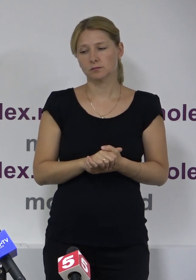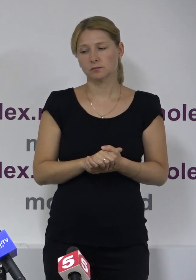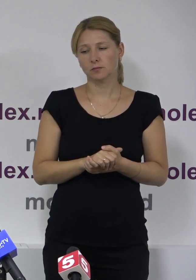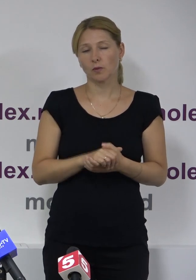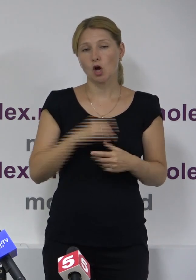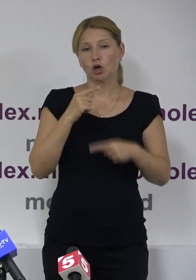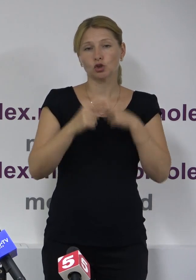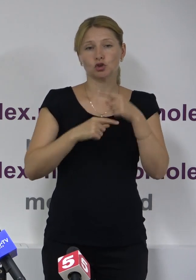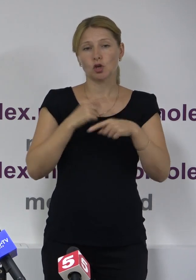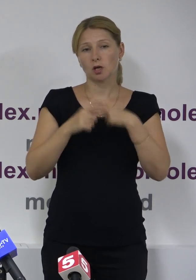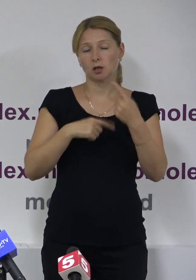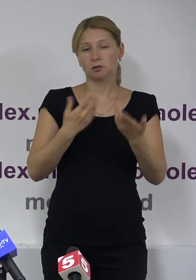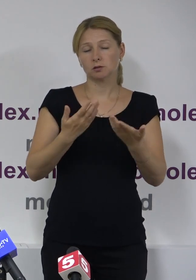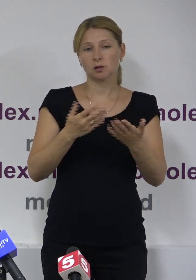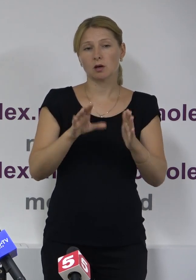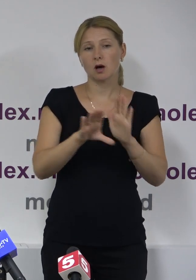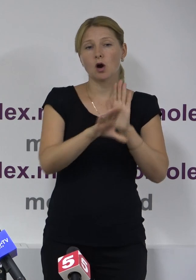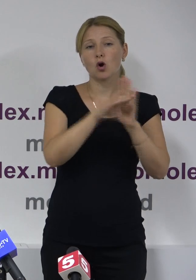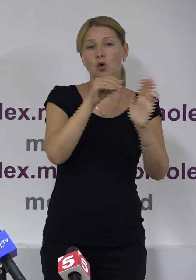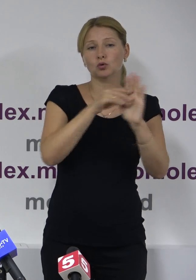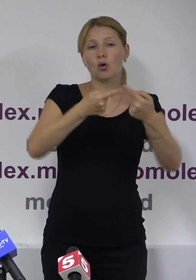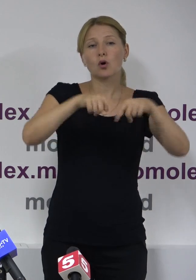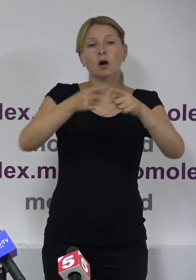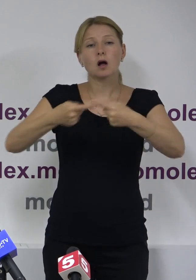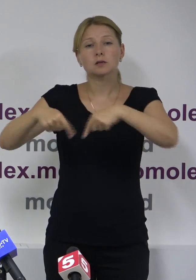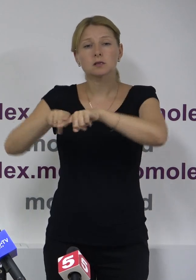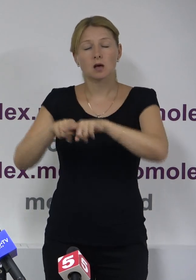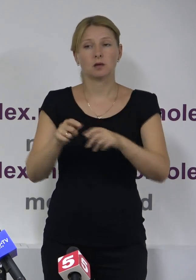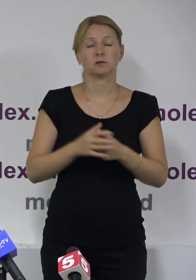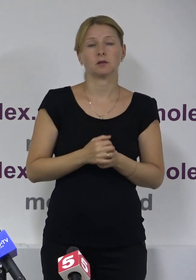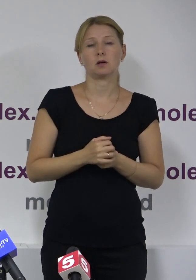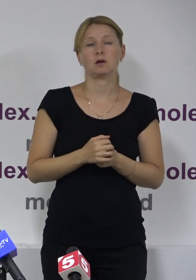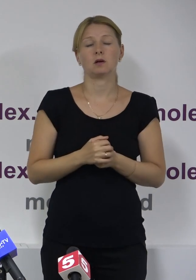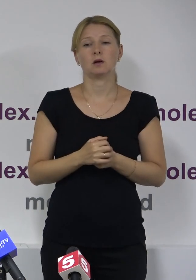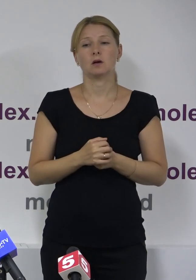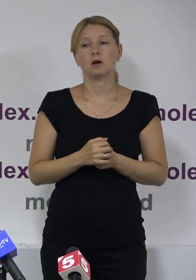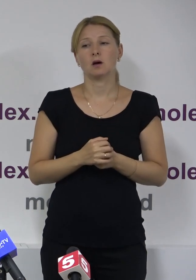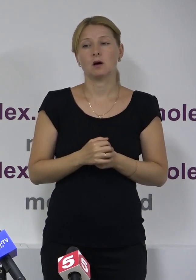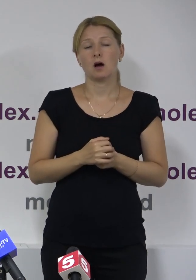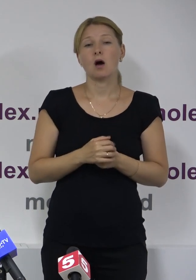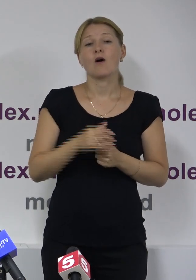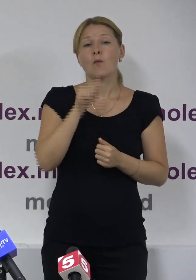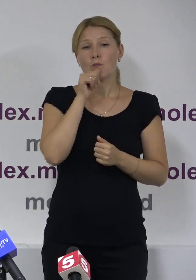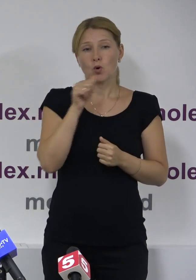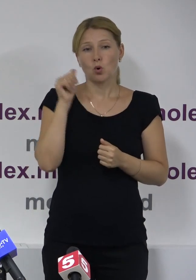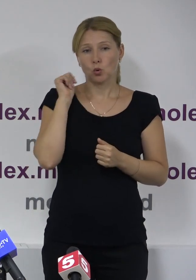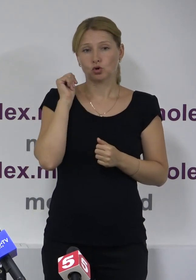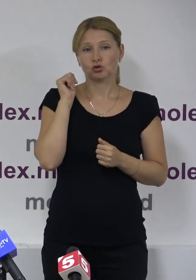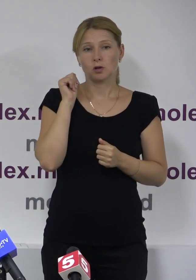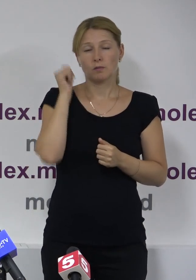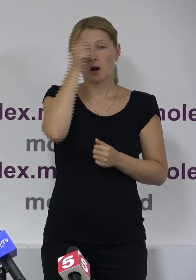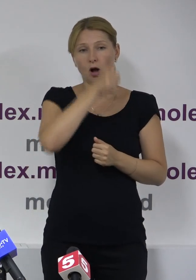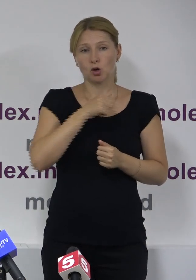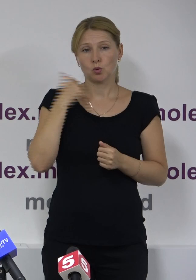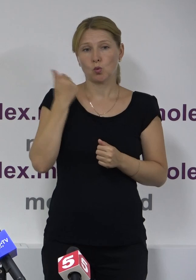organele electorale, câteva cuvinte. În primul rând, spre deosebire de alegerile din anul trecut, alegerile locale